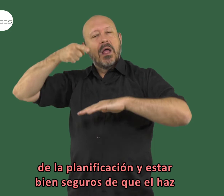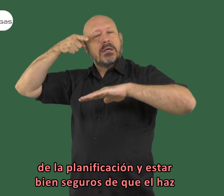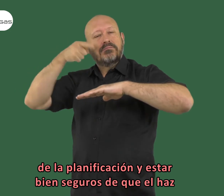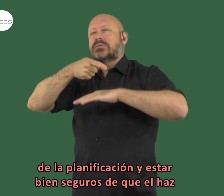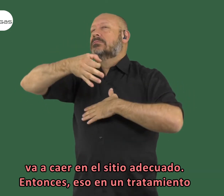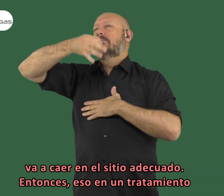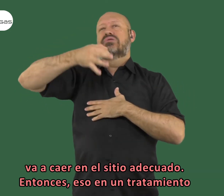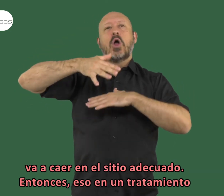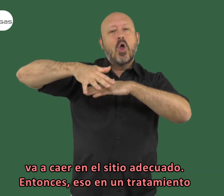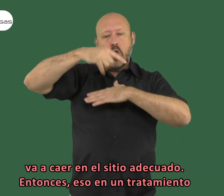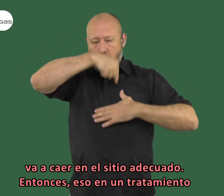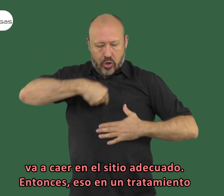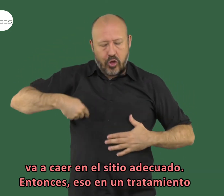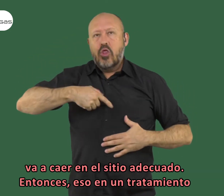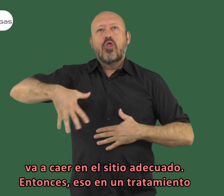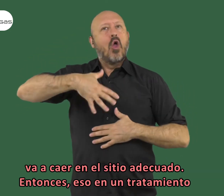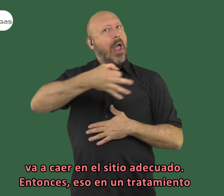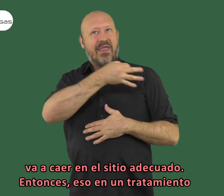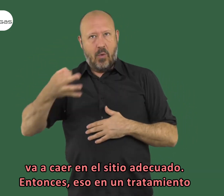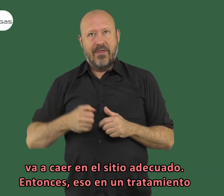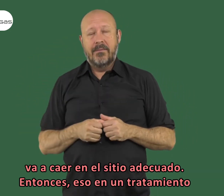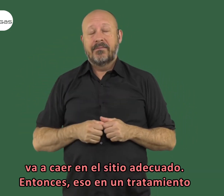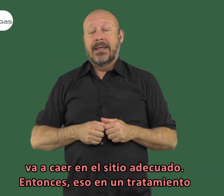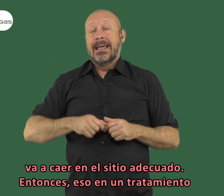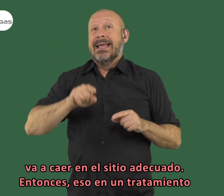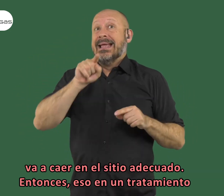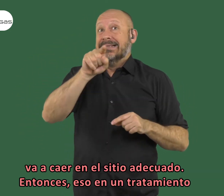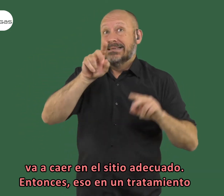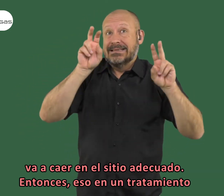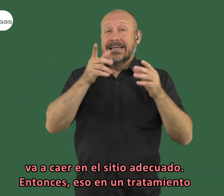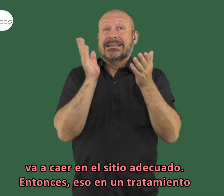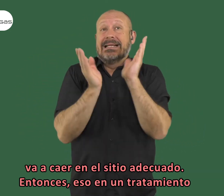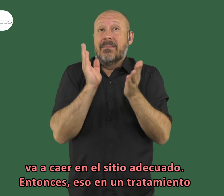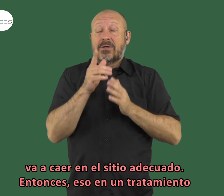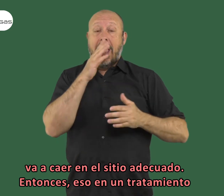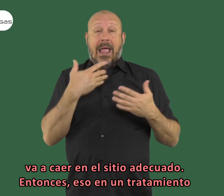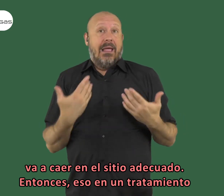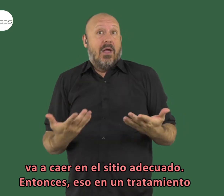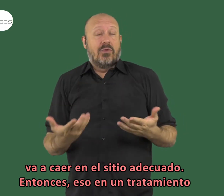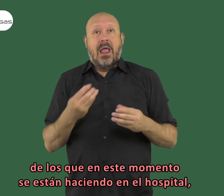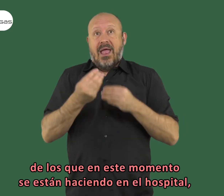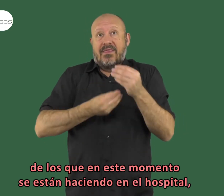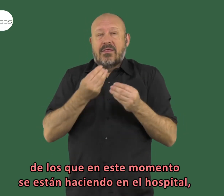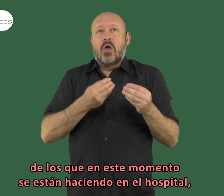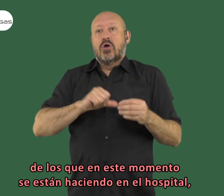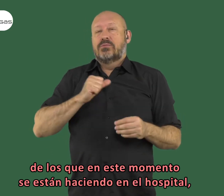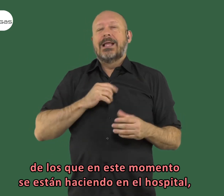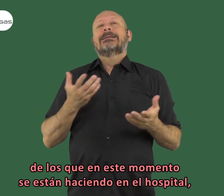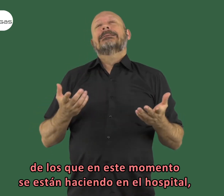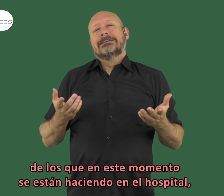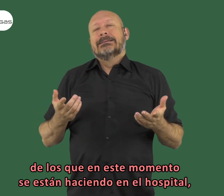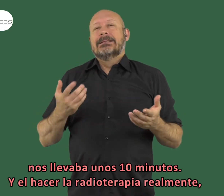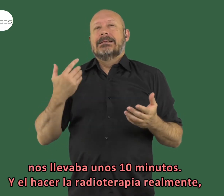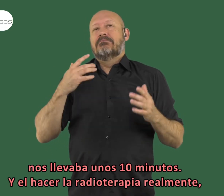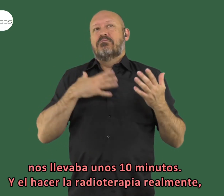de que el haz va a caer en el sitio adecuado. Entonces, es un tratamiento de los que en este momento se están haciendo en